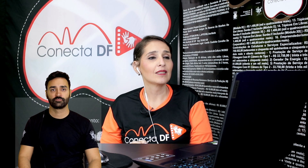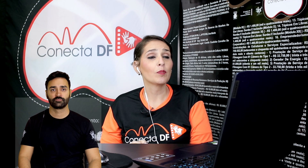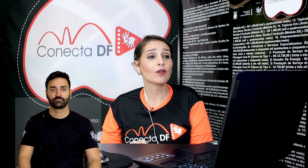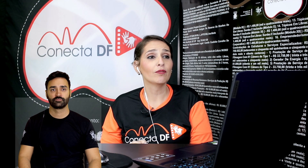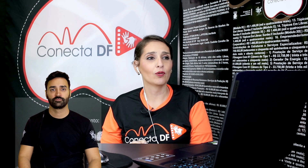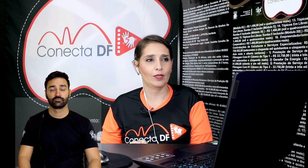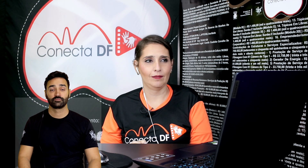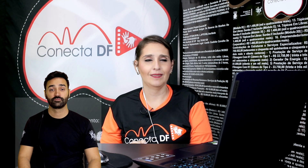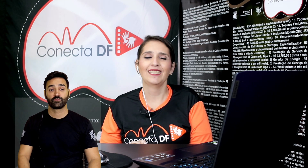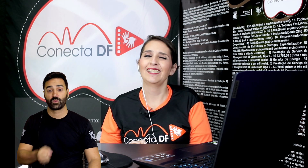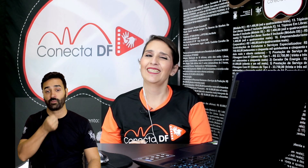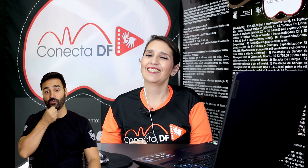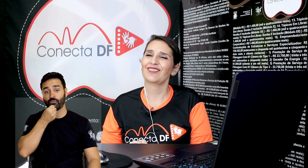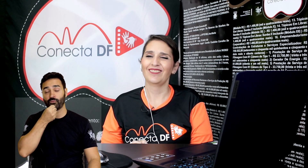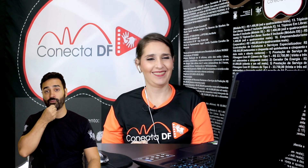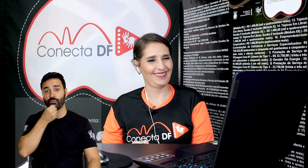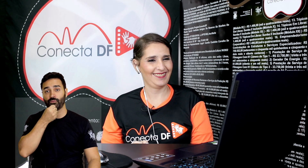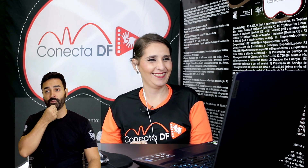Seu microfone.